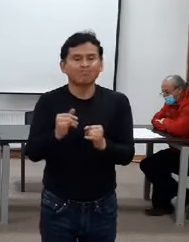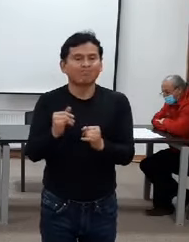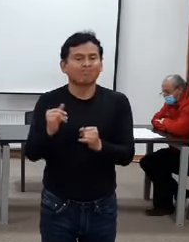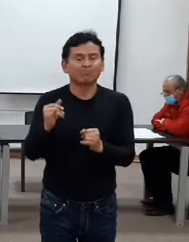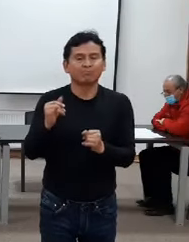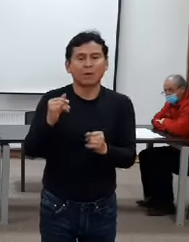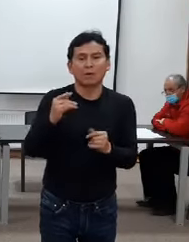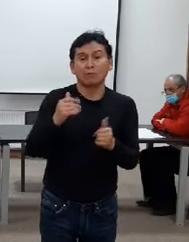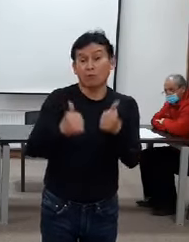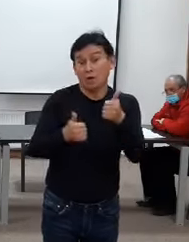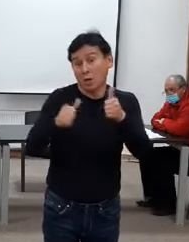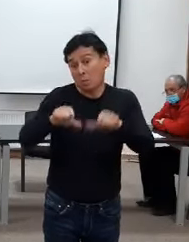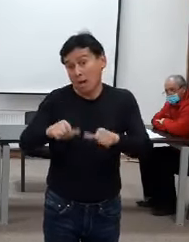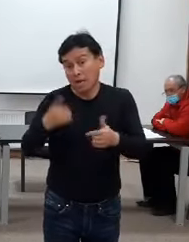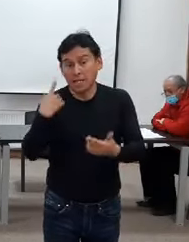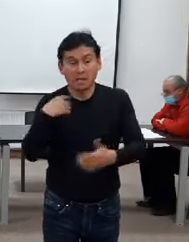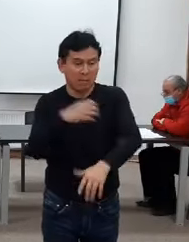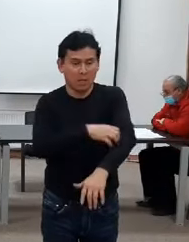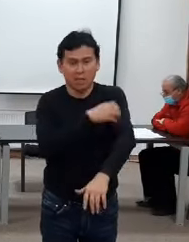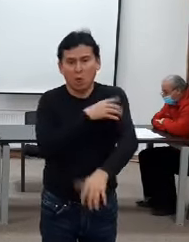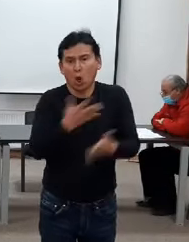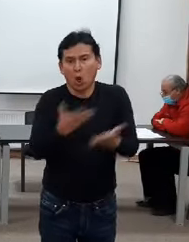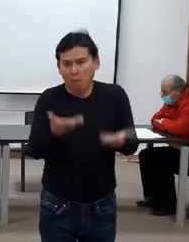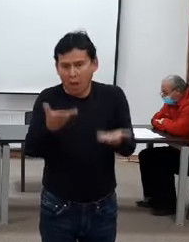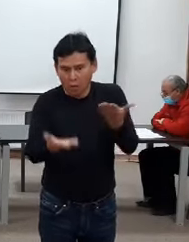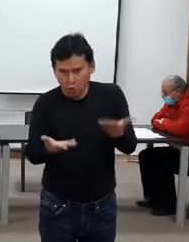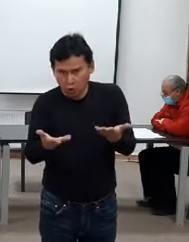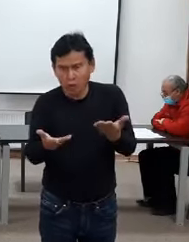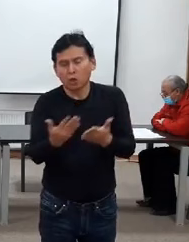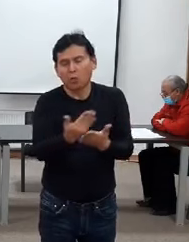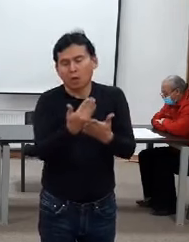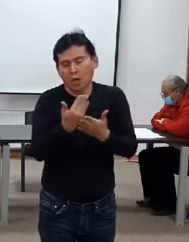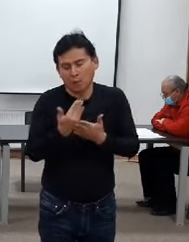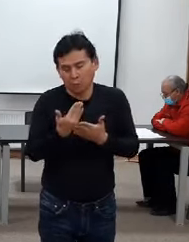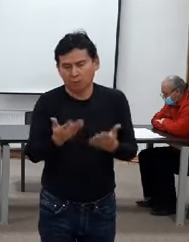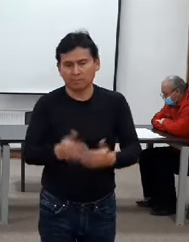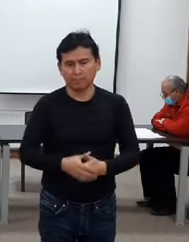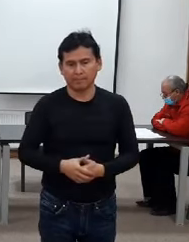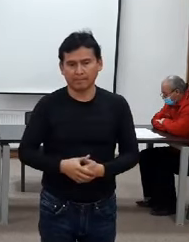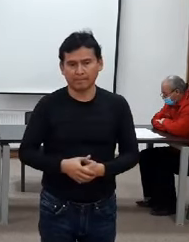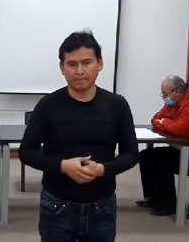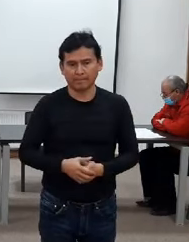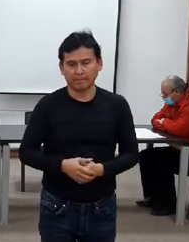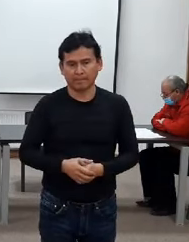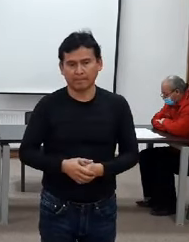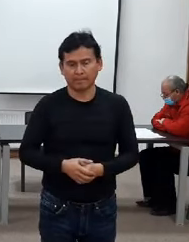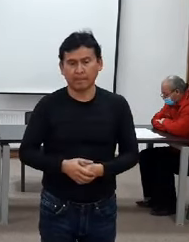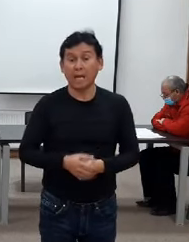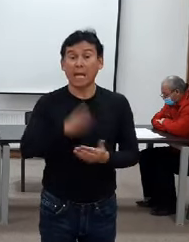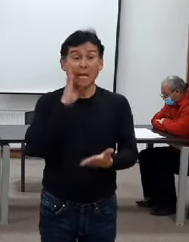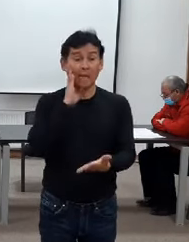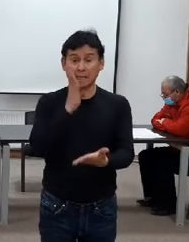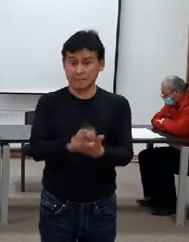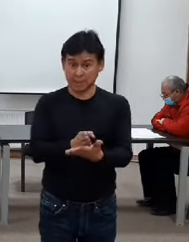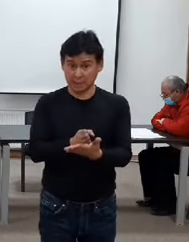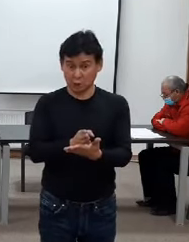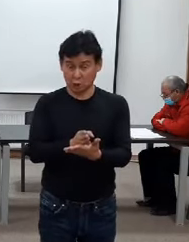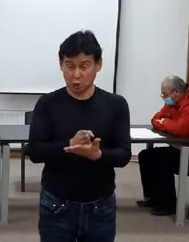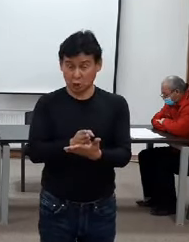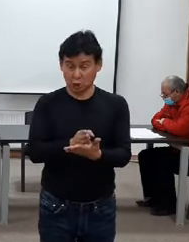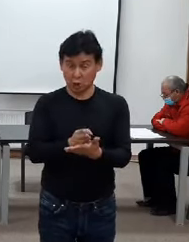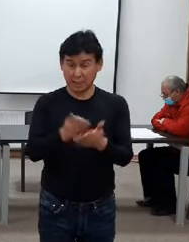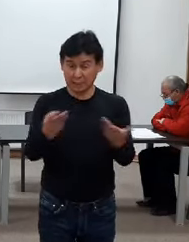relación al resto del país y en ese sentido que nos puedan apoyar con la toma de decisiones. O sea, la decisión o la opción